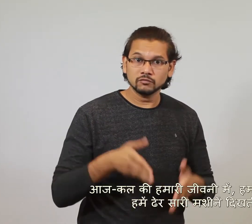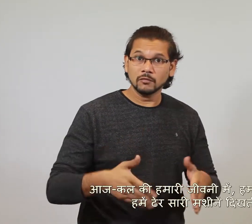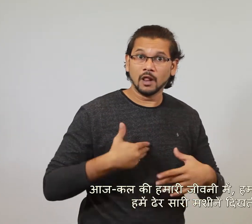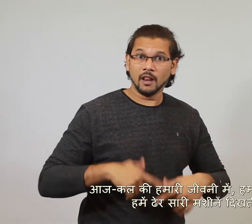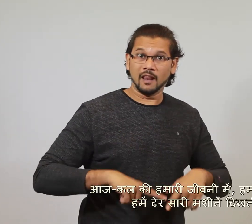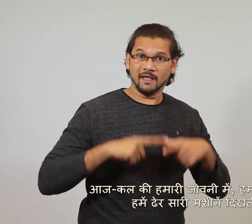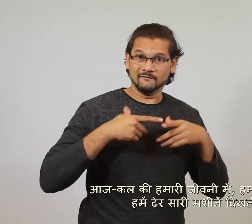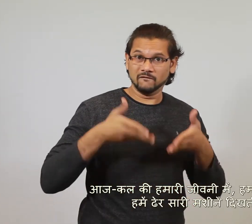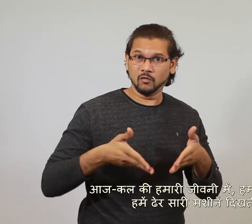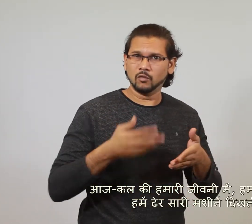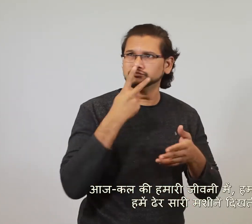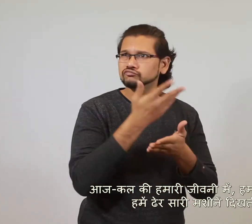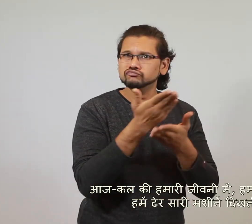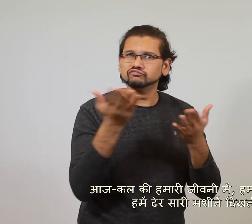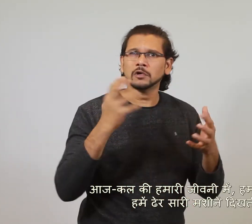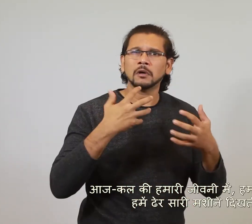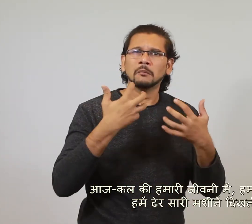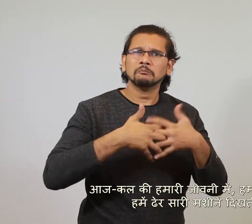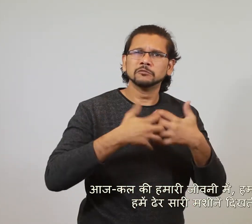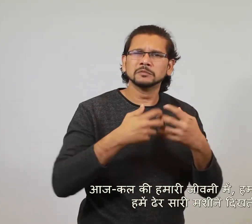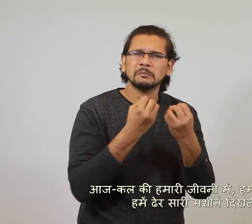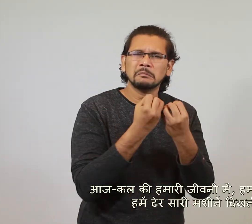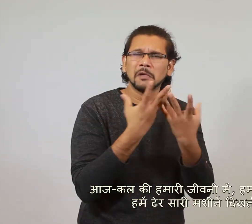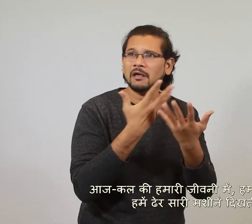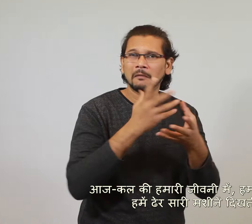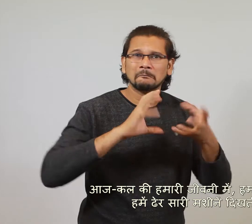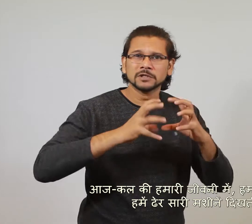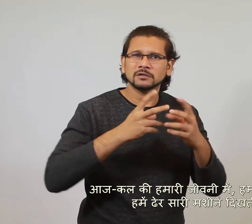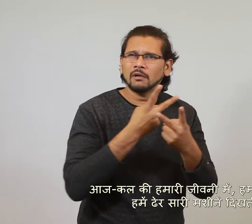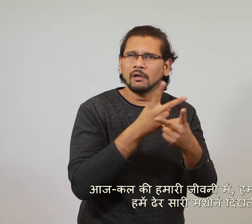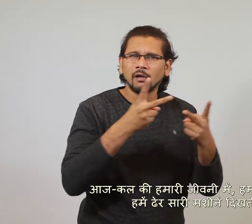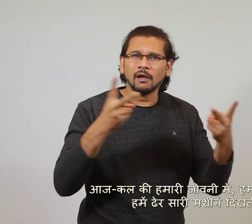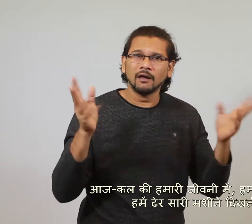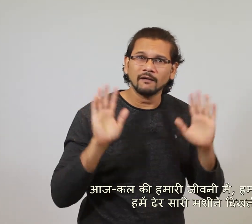आज कल के हमारे जीवन में हमारे आसपास हमें धेर सारी मशीने दिखती हैं